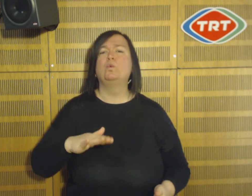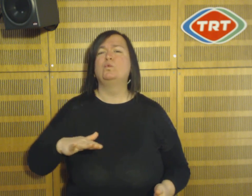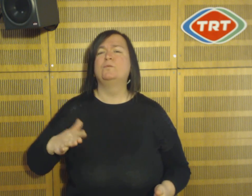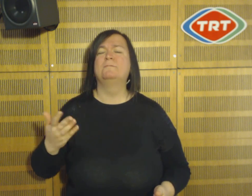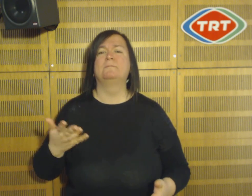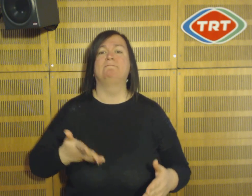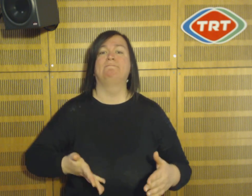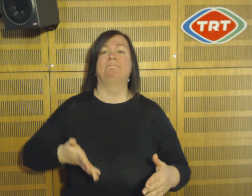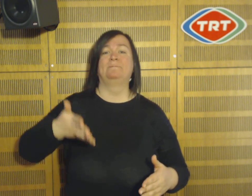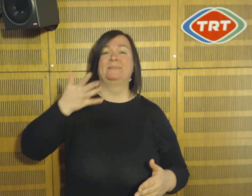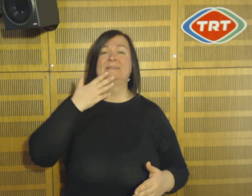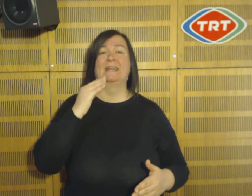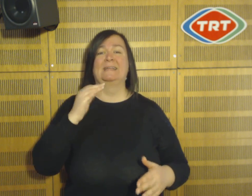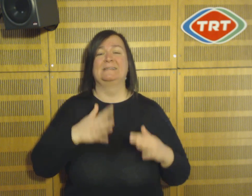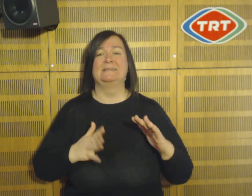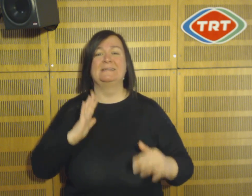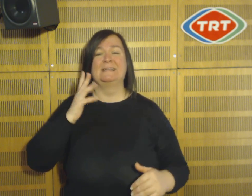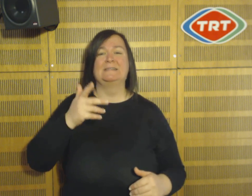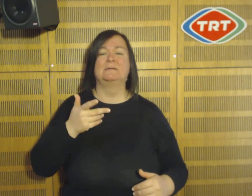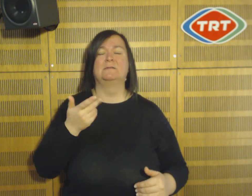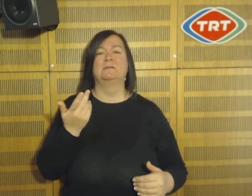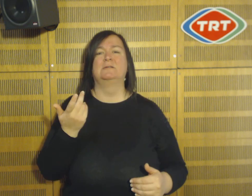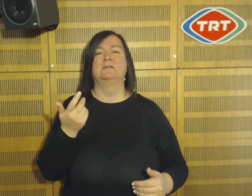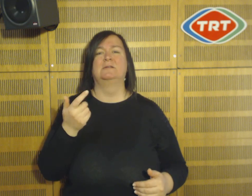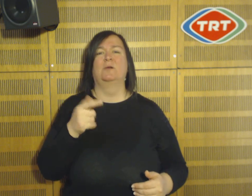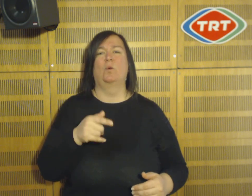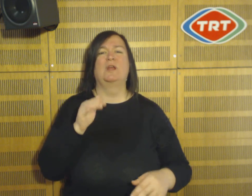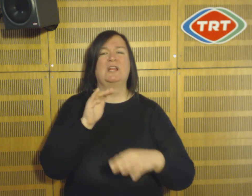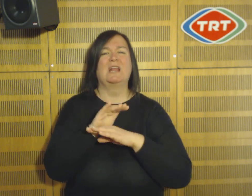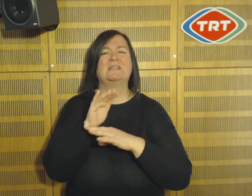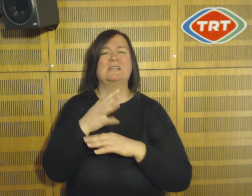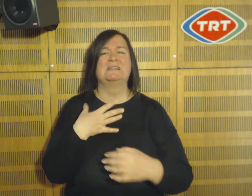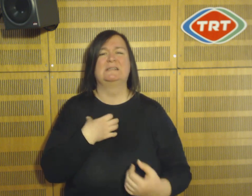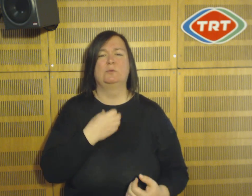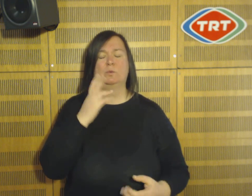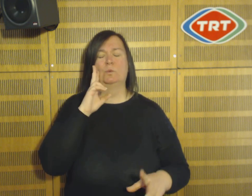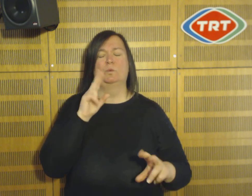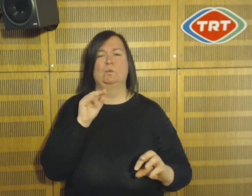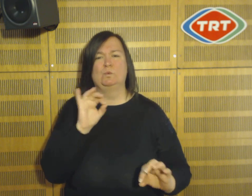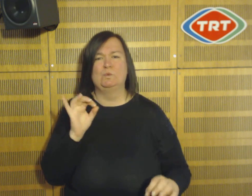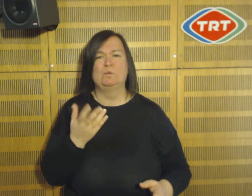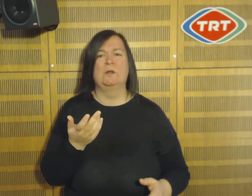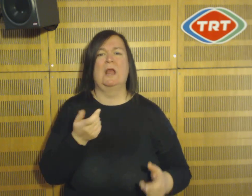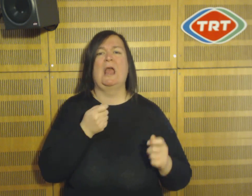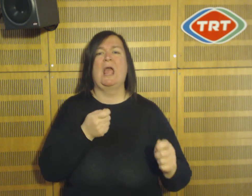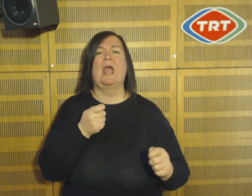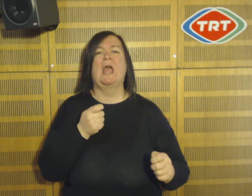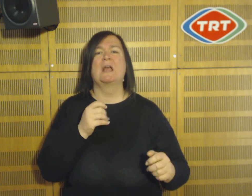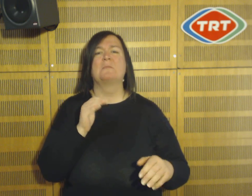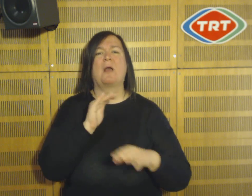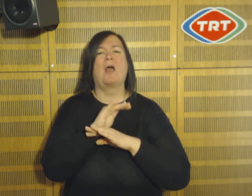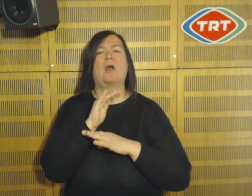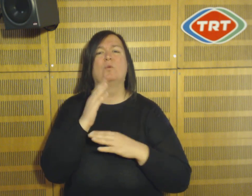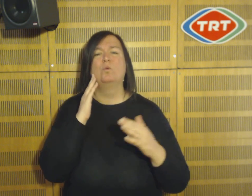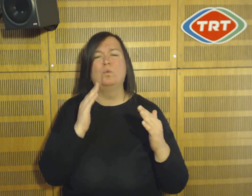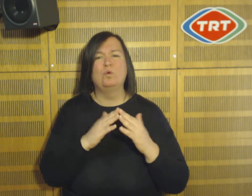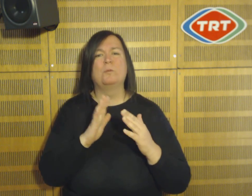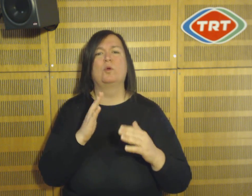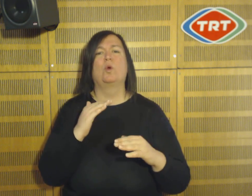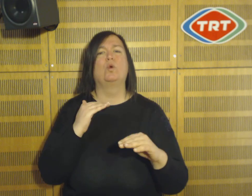yetişkinliğe geçen süreçte İşte o eee yaşanılan o sıkıntılar uykusuzluklar eğitim hayatına adapte olamama ve toplum içerisine